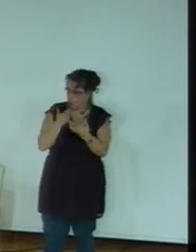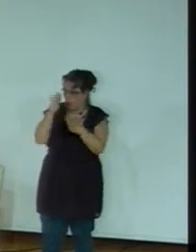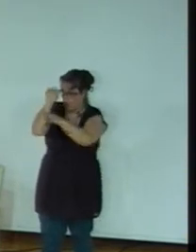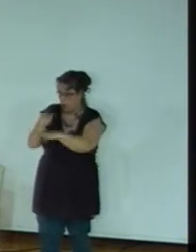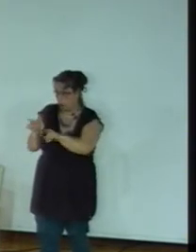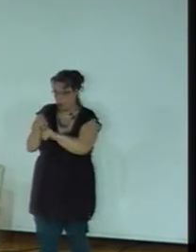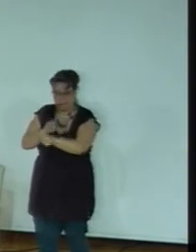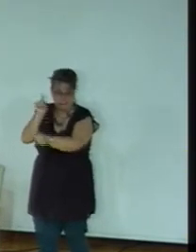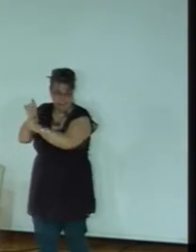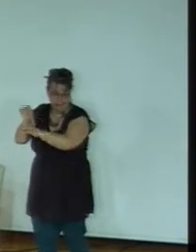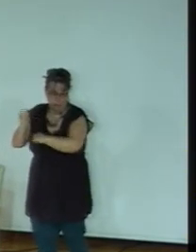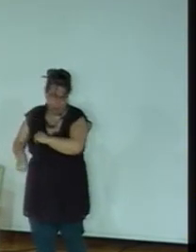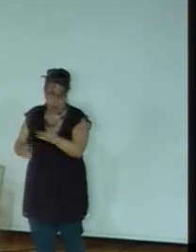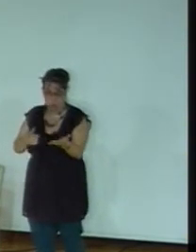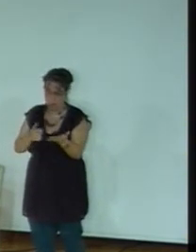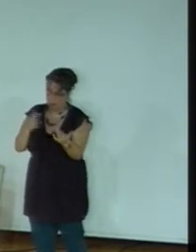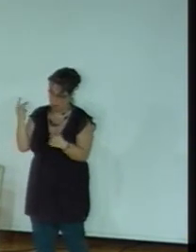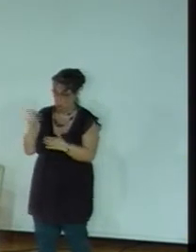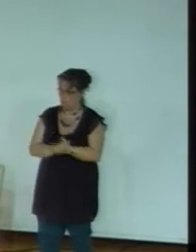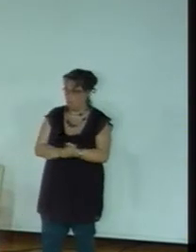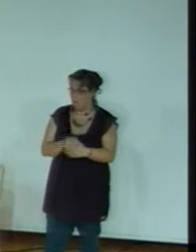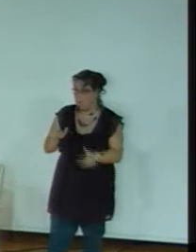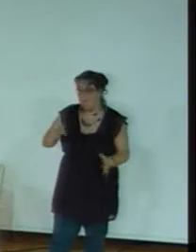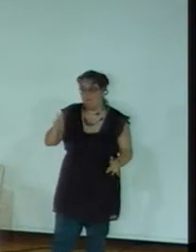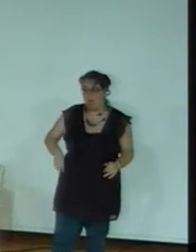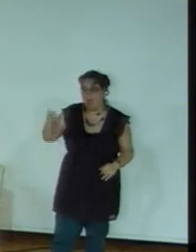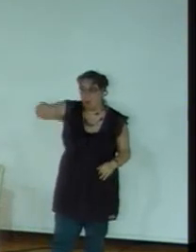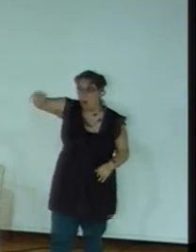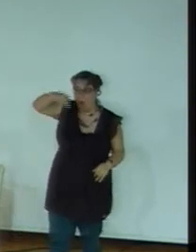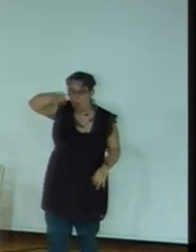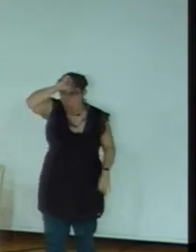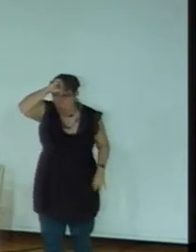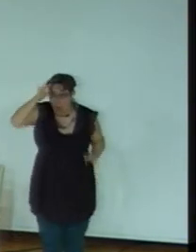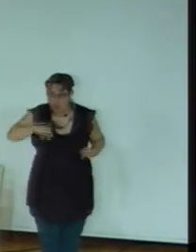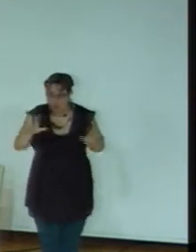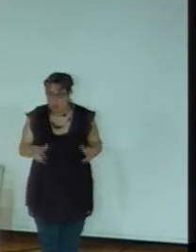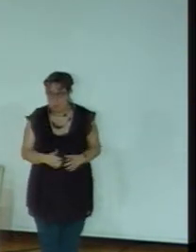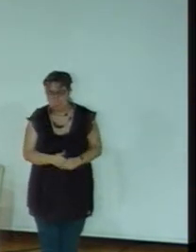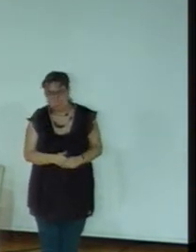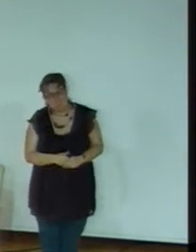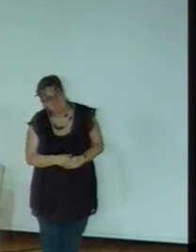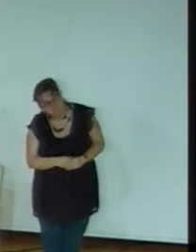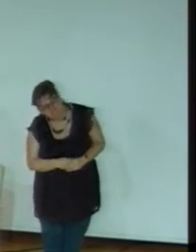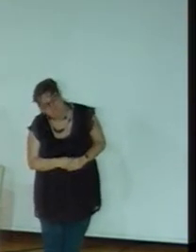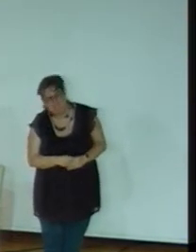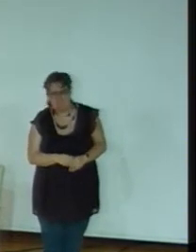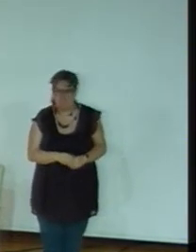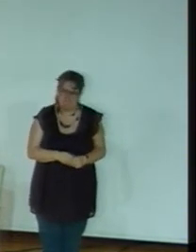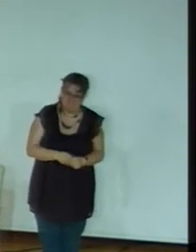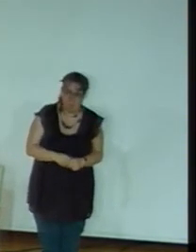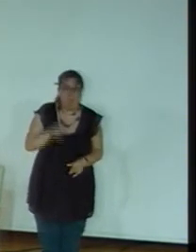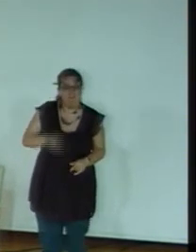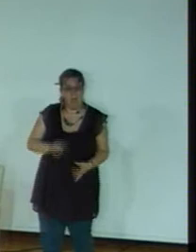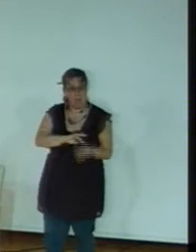d'informaticiens, les hommes politiques ne sont pas ignorants en matière d'informatique. Ou plus exactement, c'est pas leur ignorance le problème.